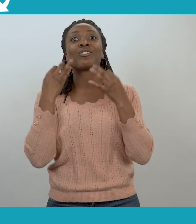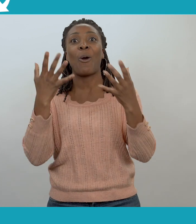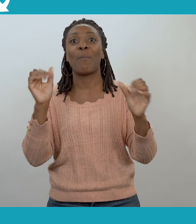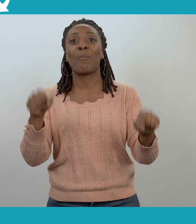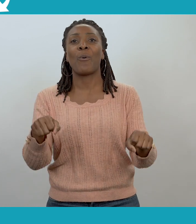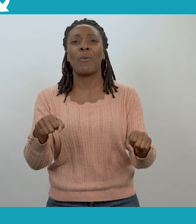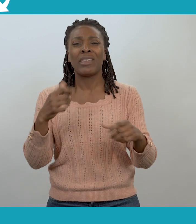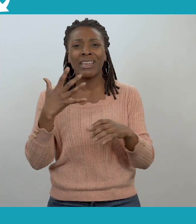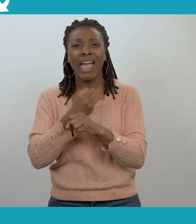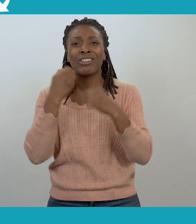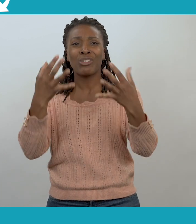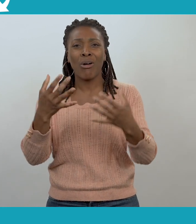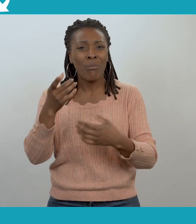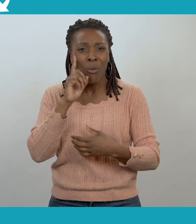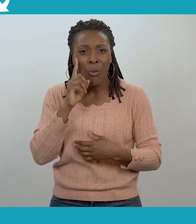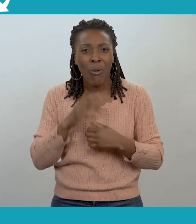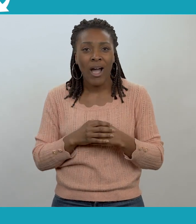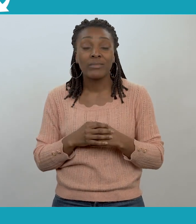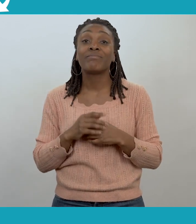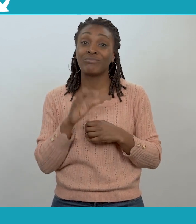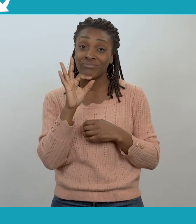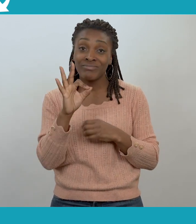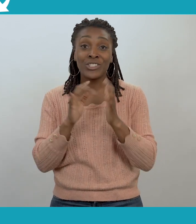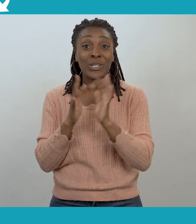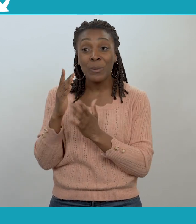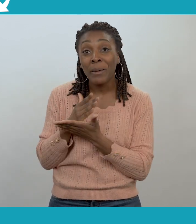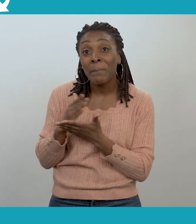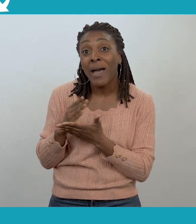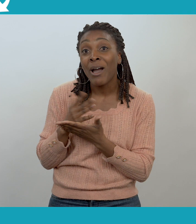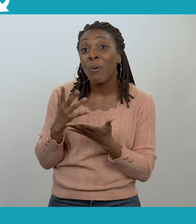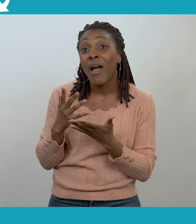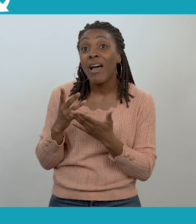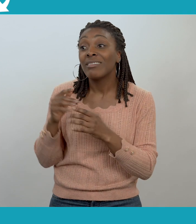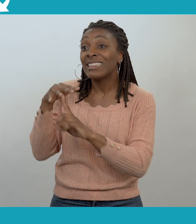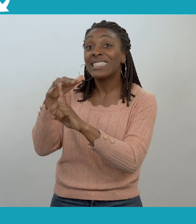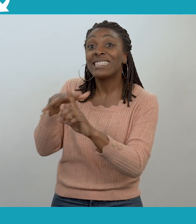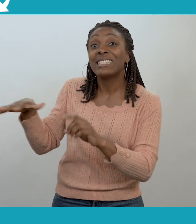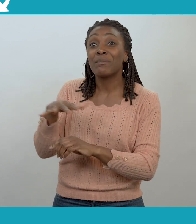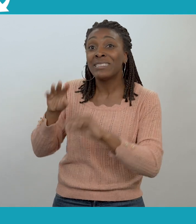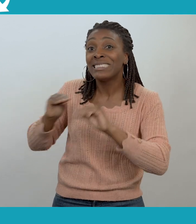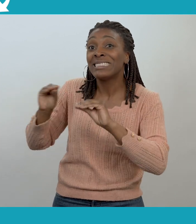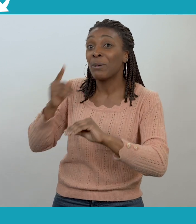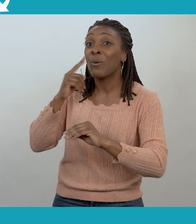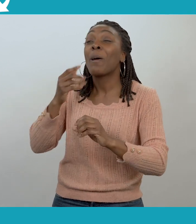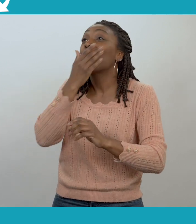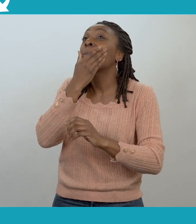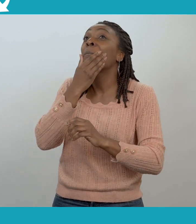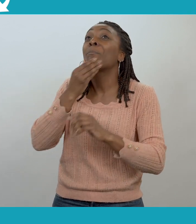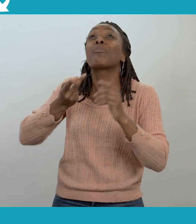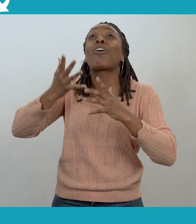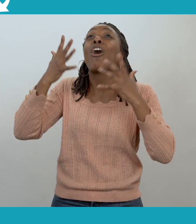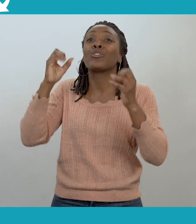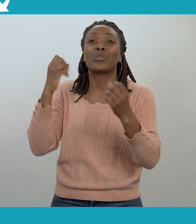du temps? Pourquoi? Eh bien, Jésus préparait ses disciples les plus proches à la plus grande des surprises.